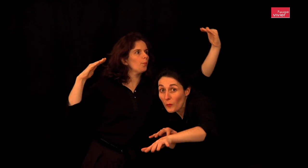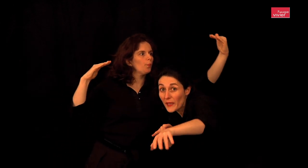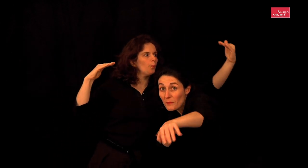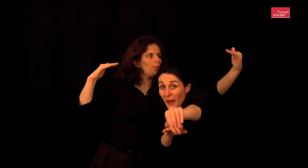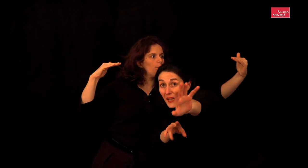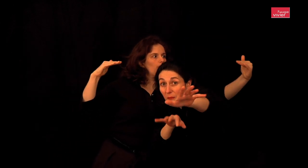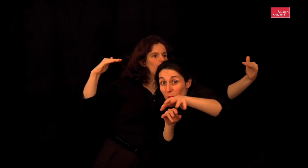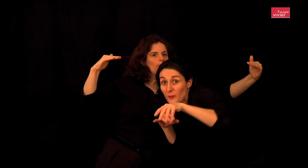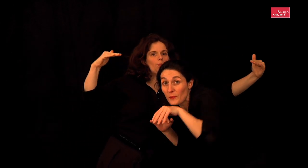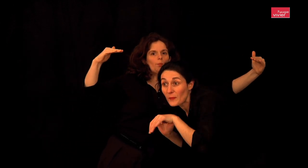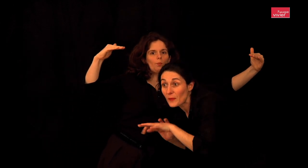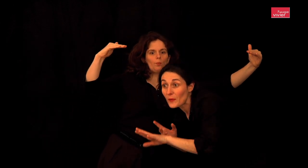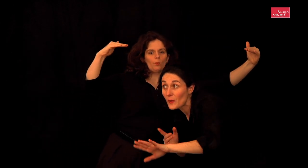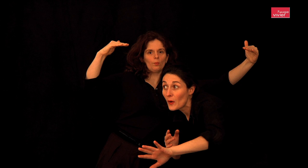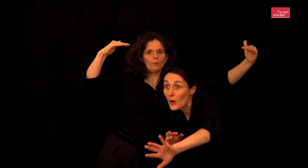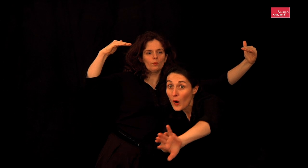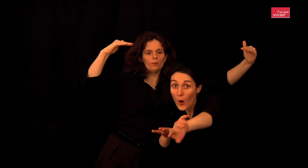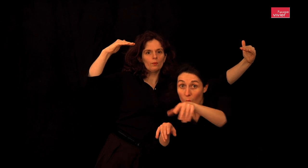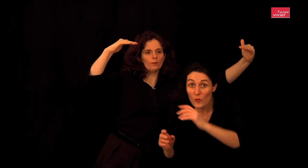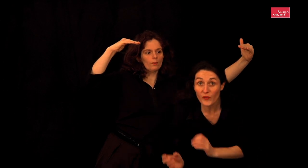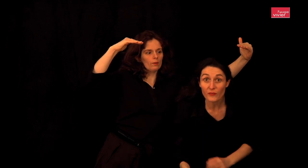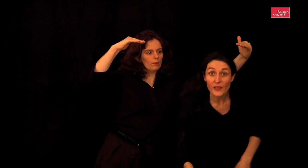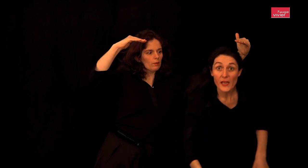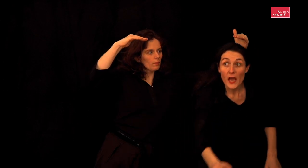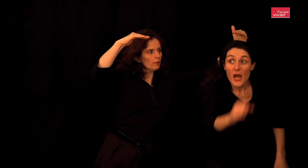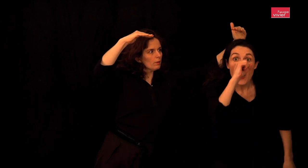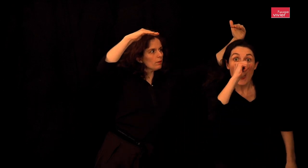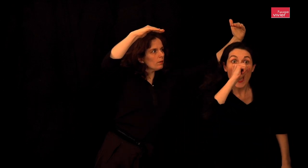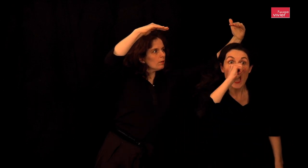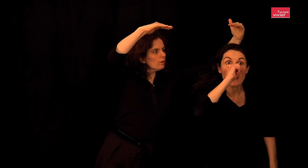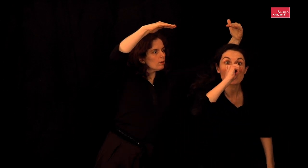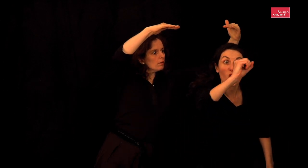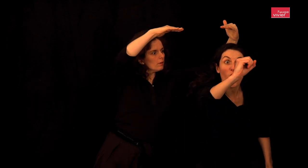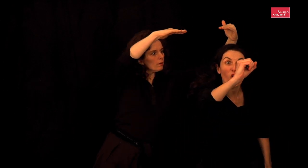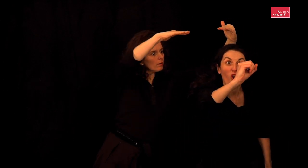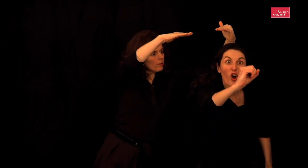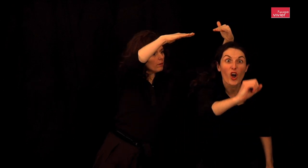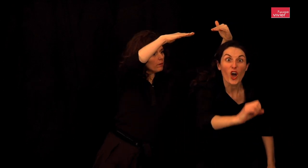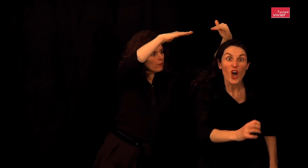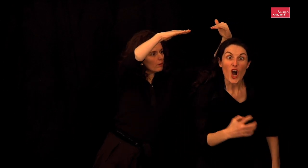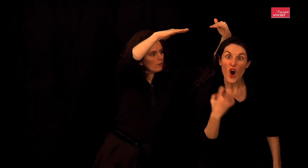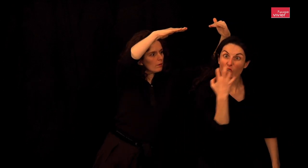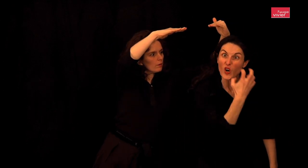enjambée par un pont où vivait un troll